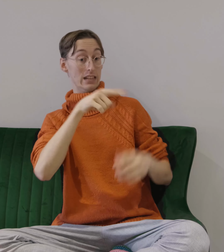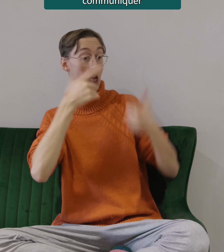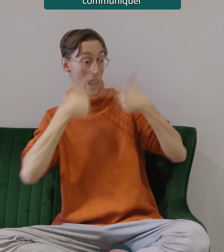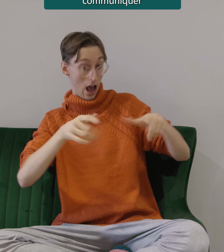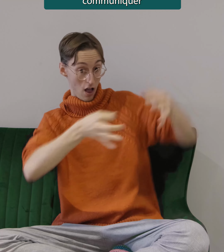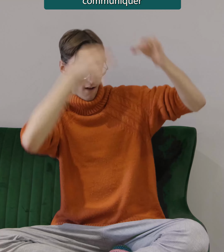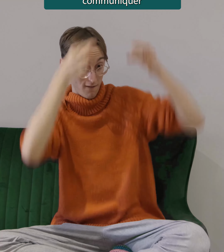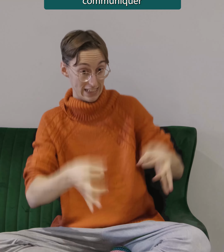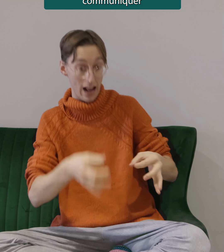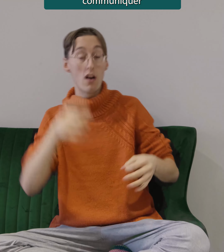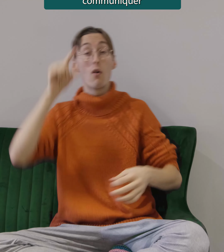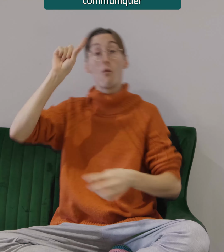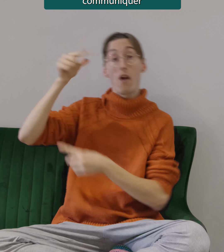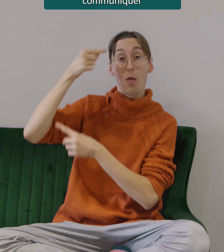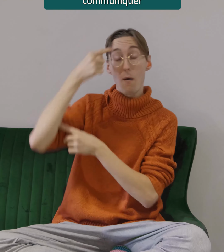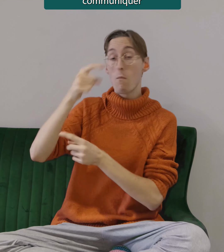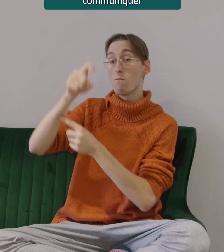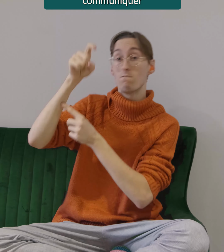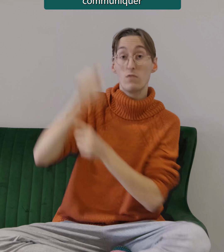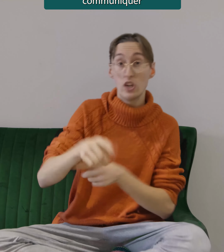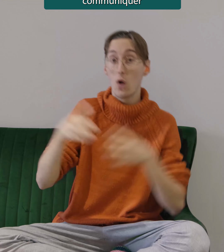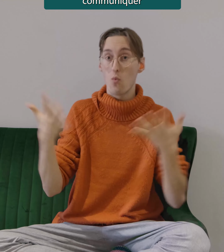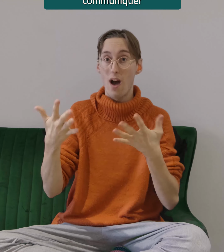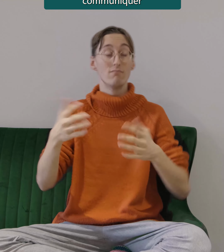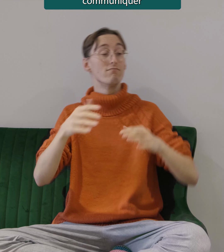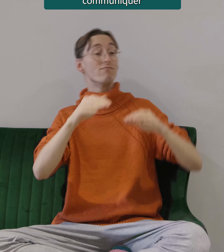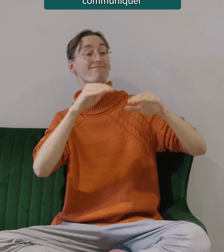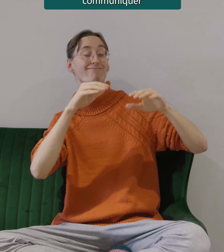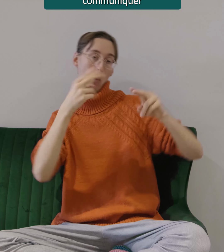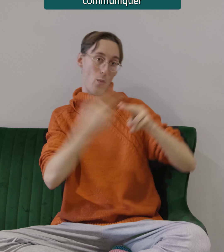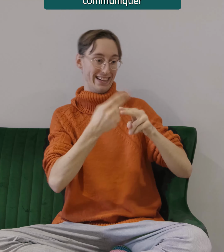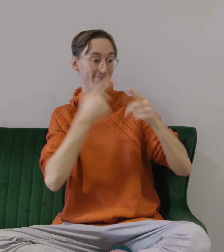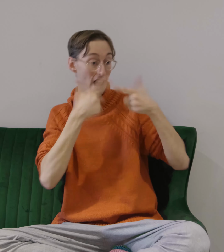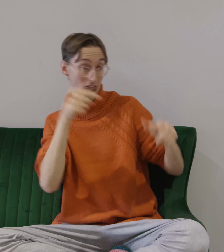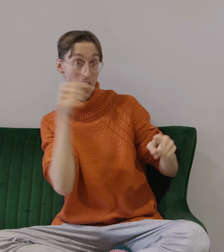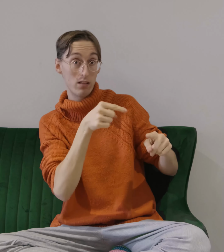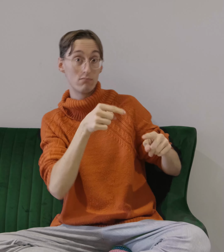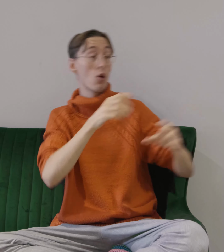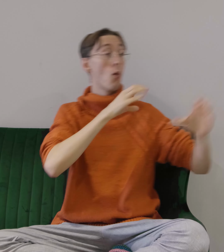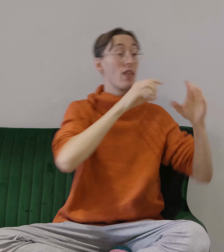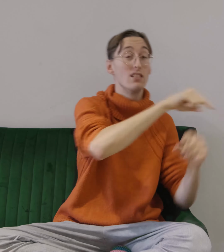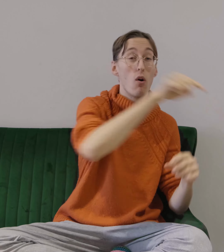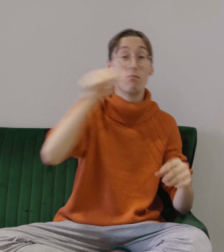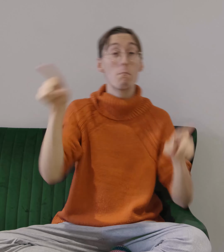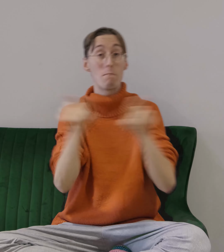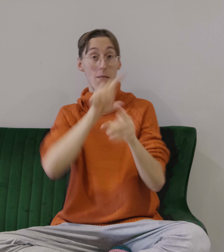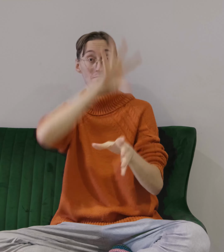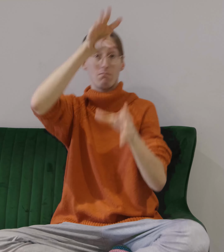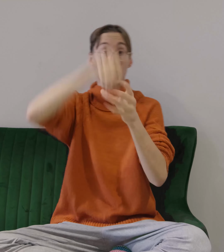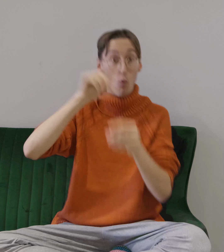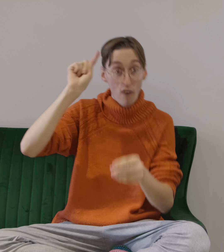Lorsqu'une langue est officielle, le gouvernement est obligé de communiquer dans cette langue à l'interne et avec les citoyens.